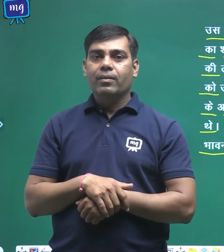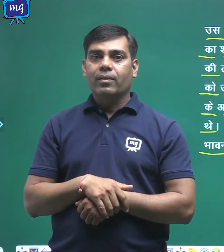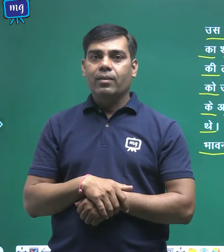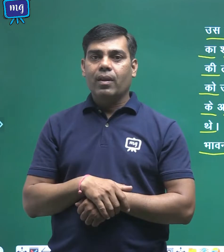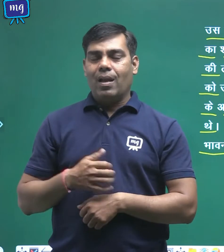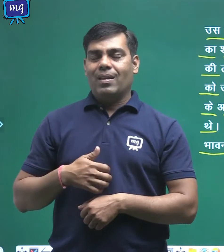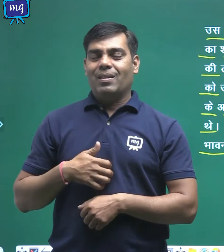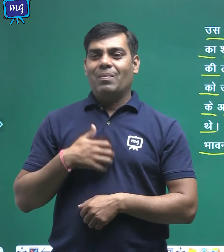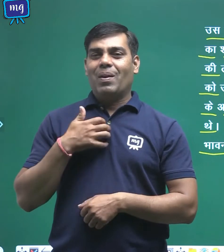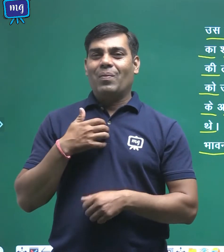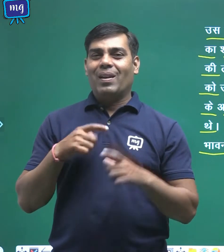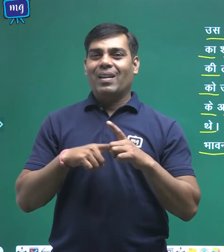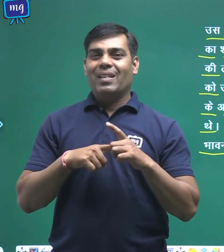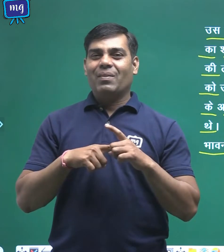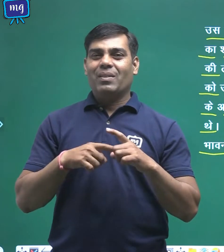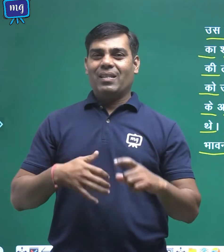भावना